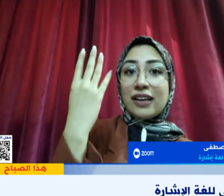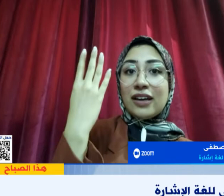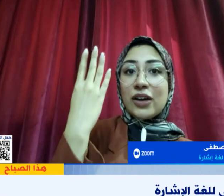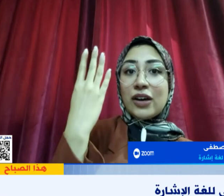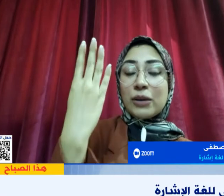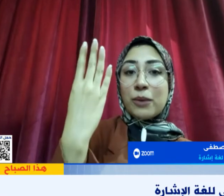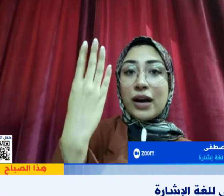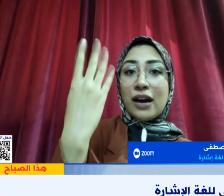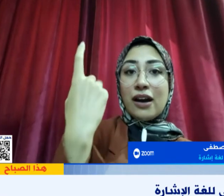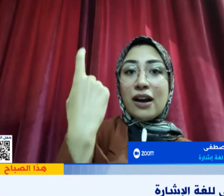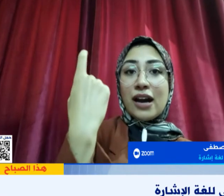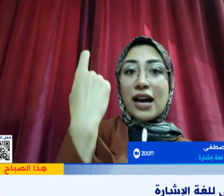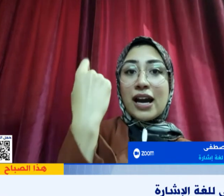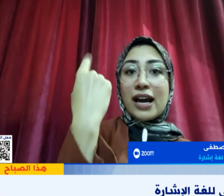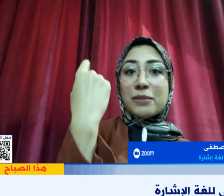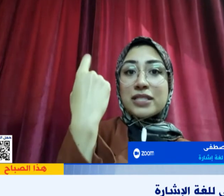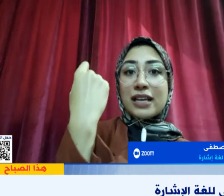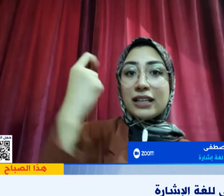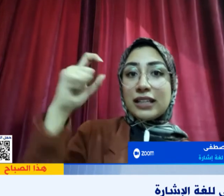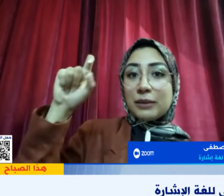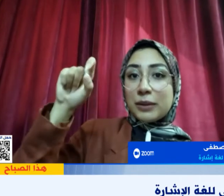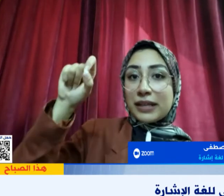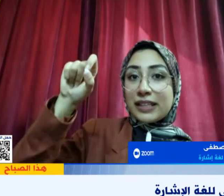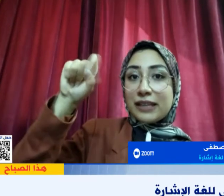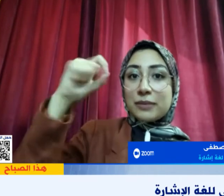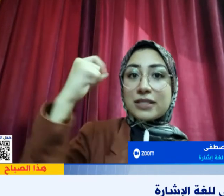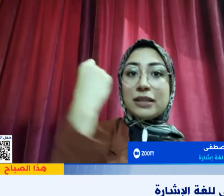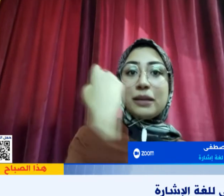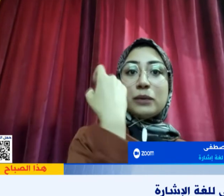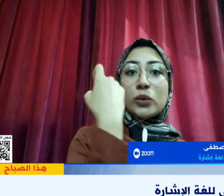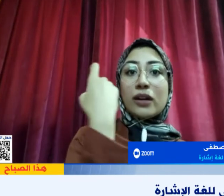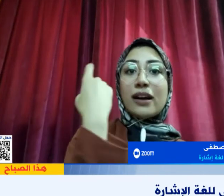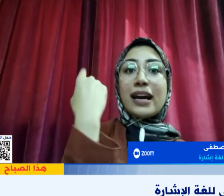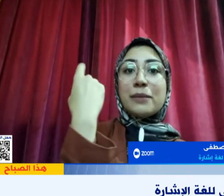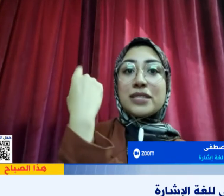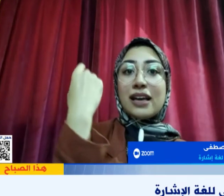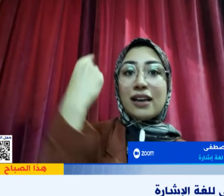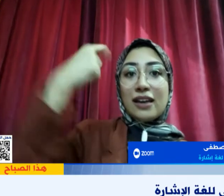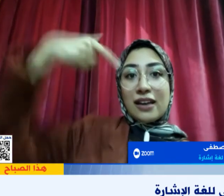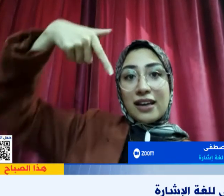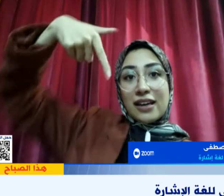1 2 3 4 5 اللي هي تبقى كده، بس نعملها من ورا،